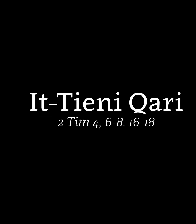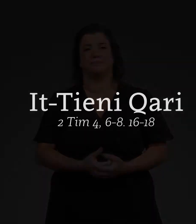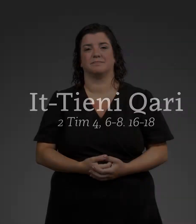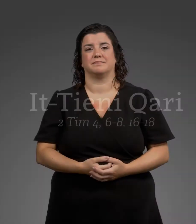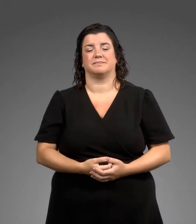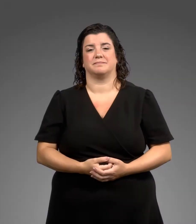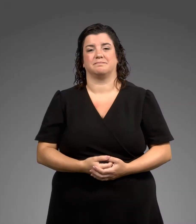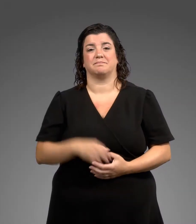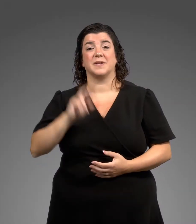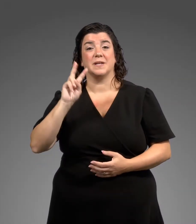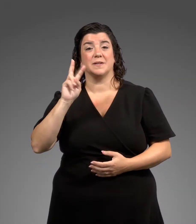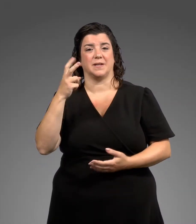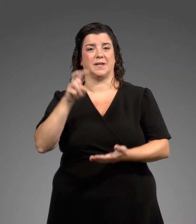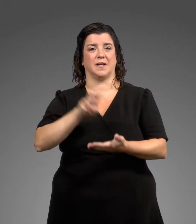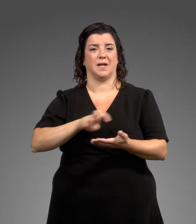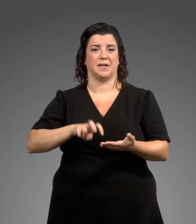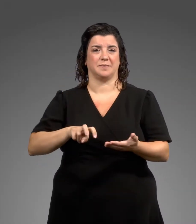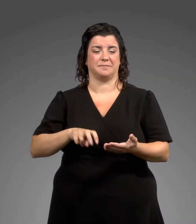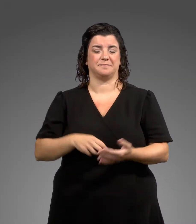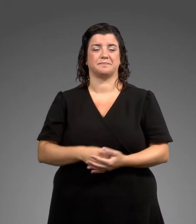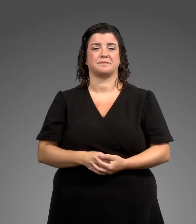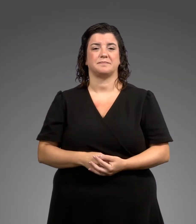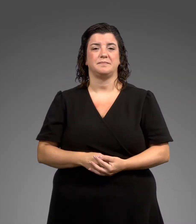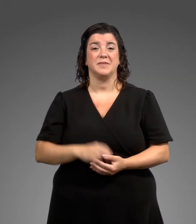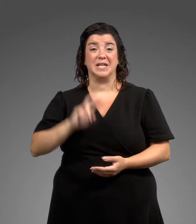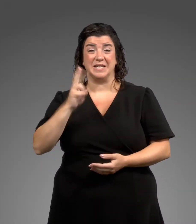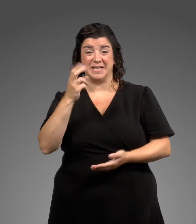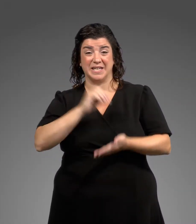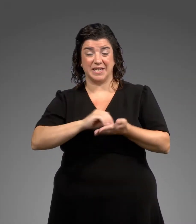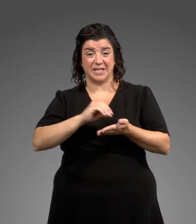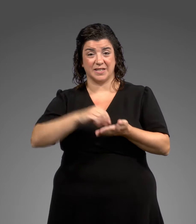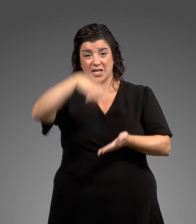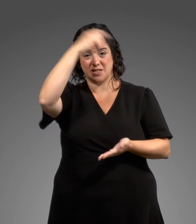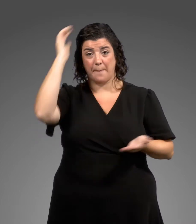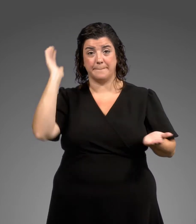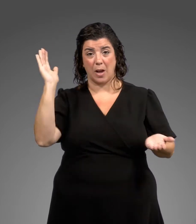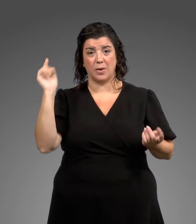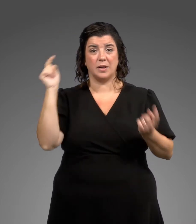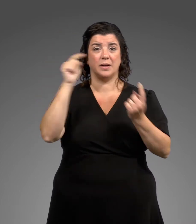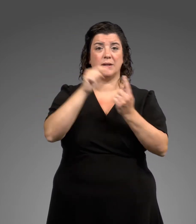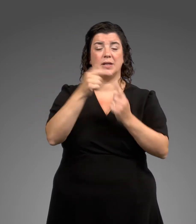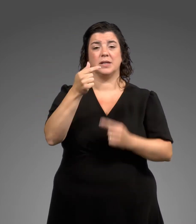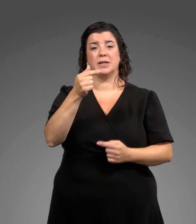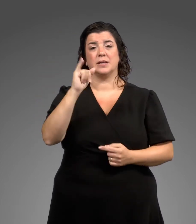Jittina għari Għari mittini it-trata san-paw l-appostu l-timotju